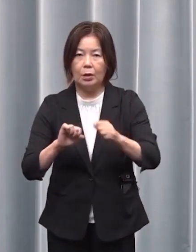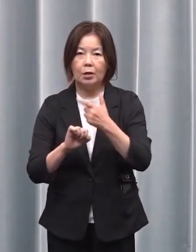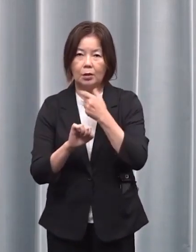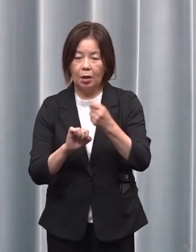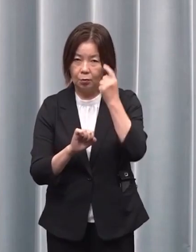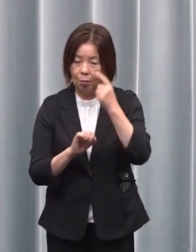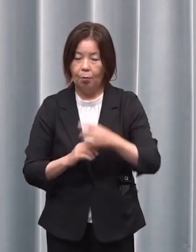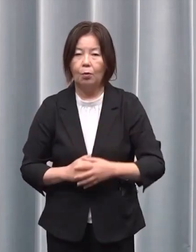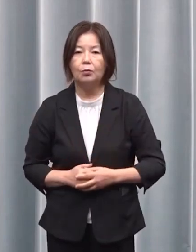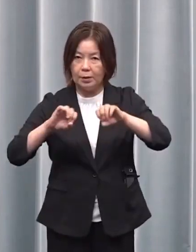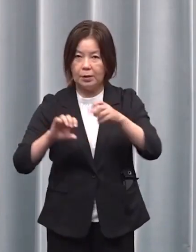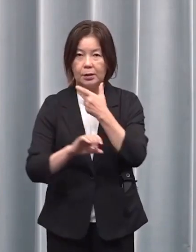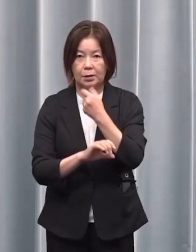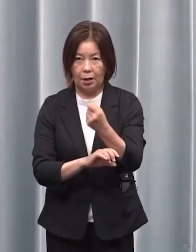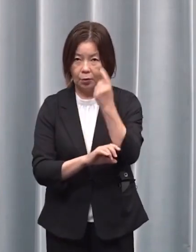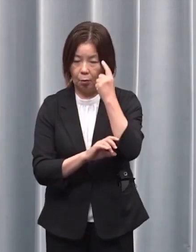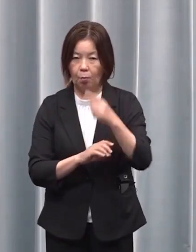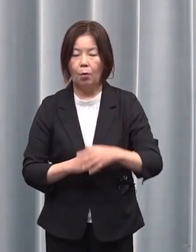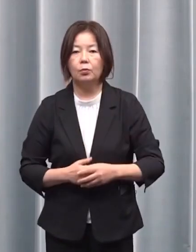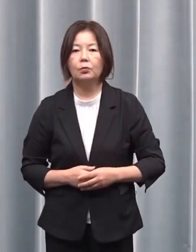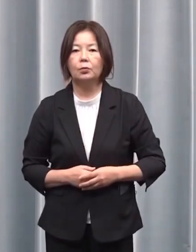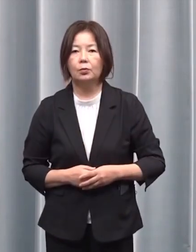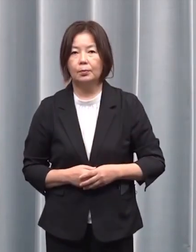えであります。